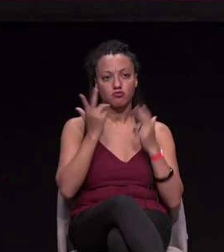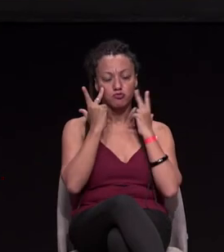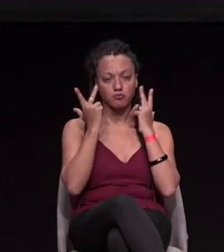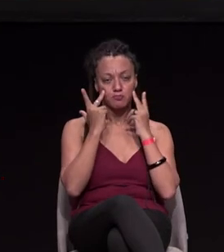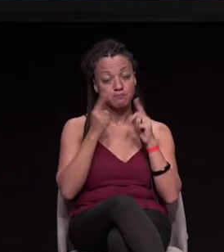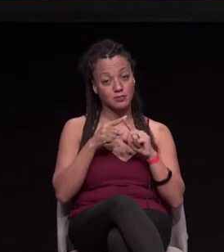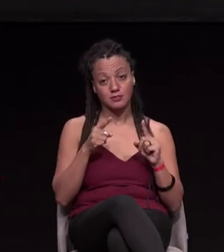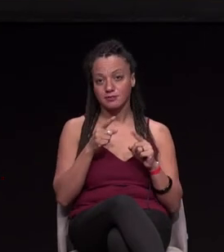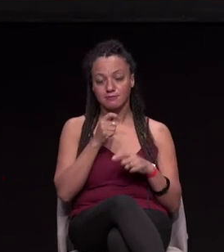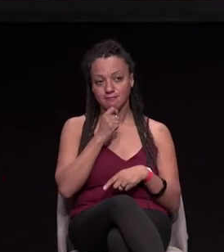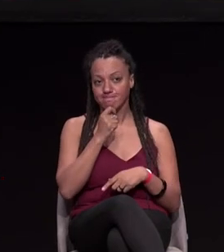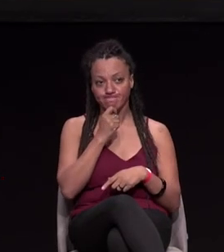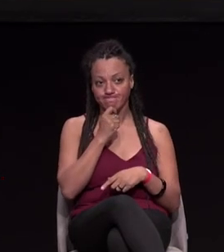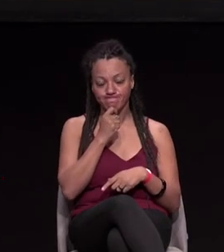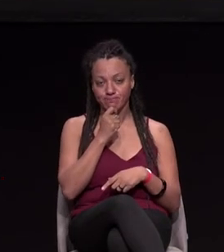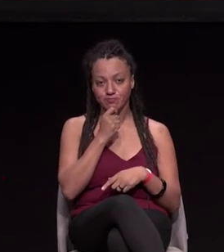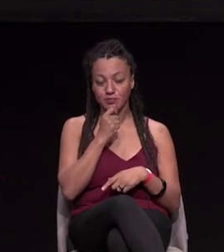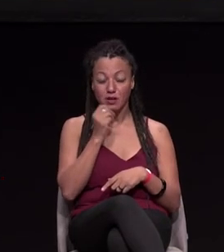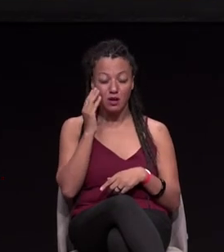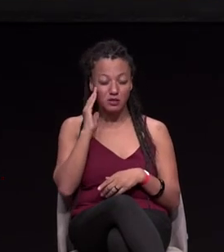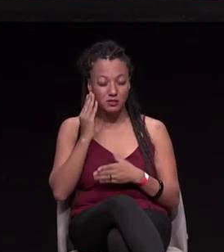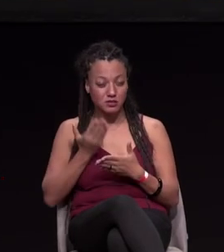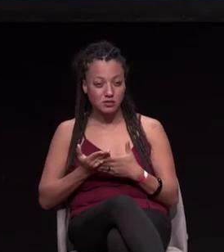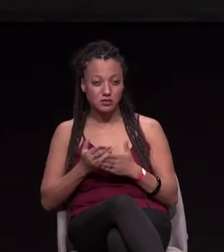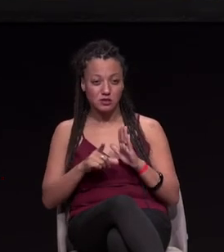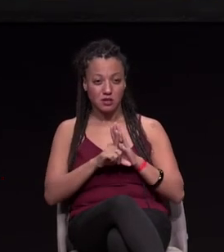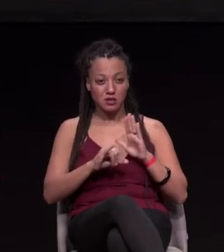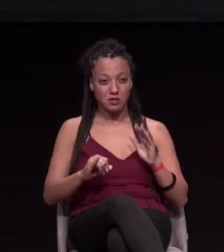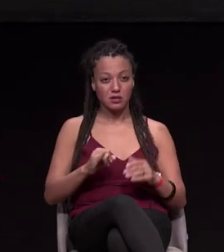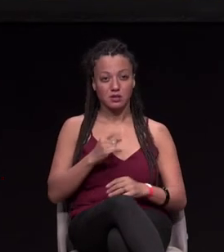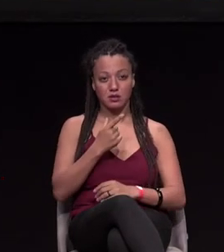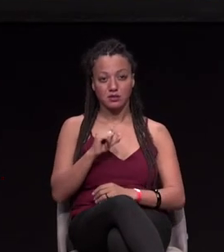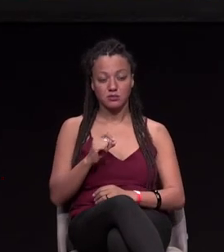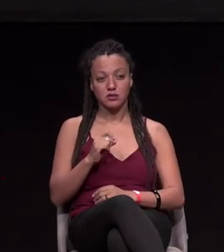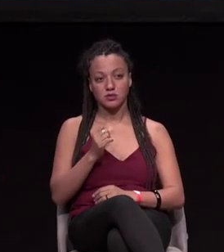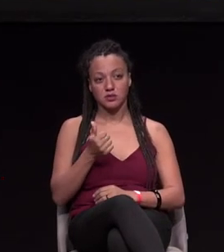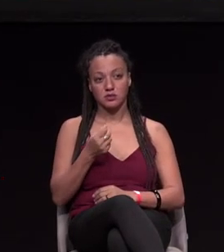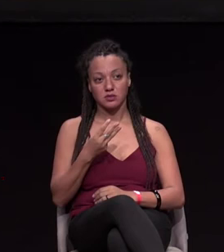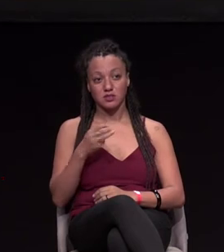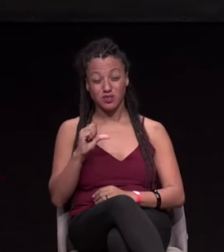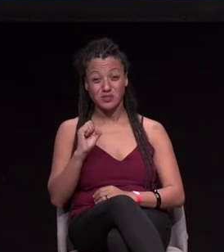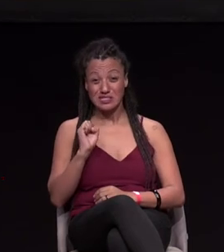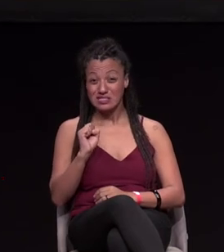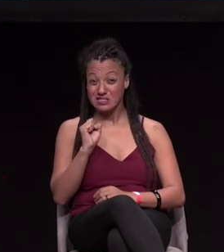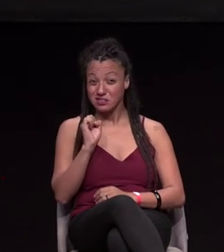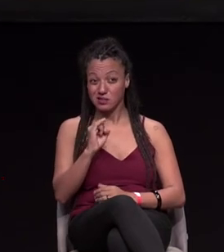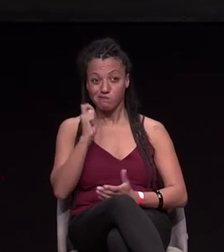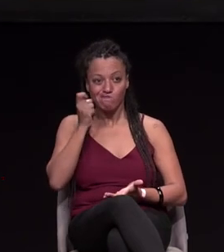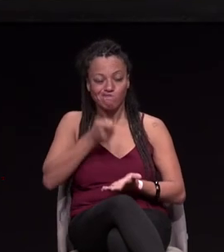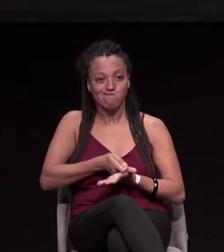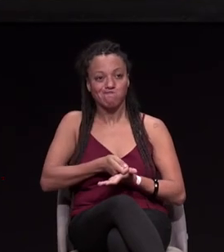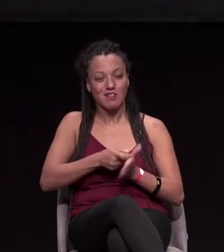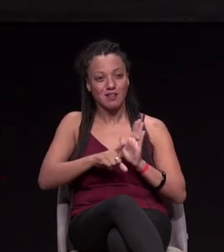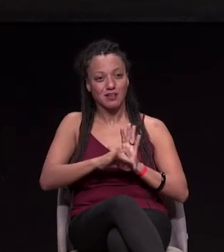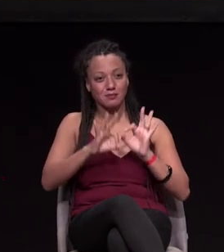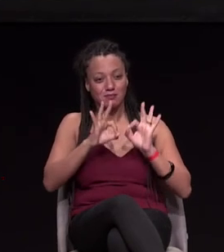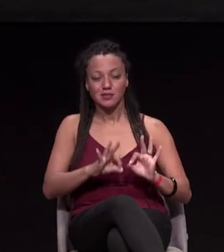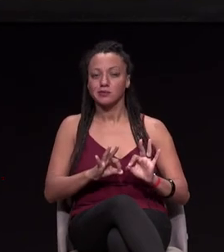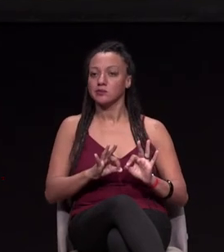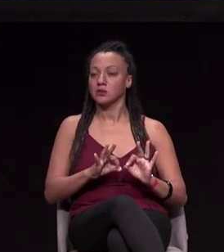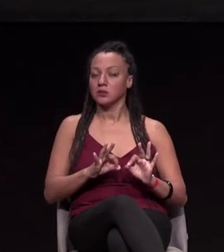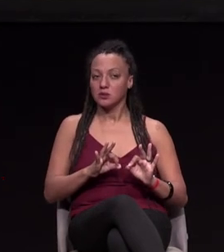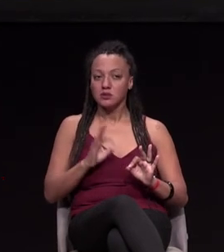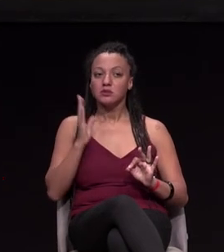aaa a lei 10.639 for efetivamente implantada né tem uma grande dificuldade